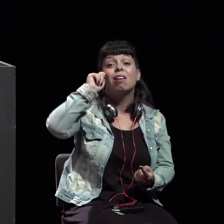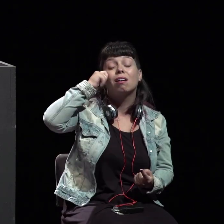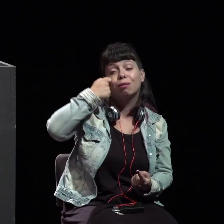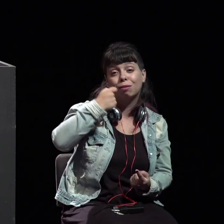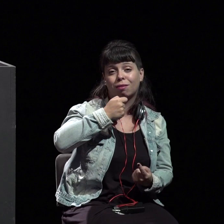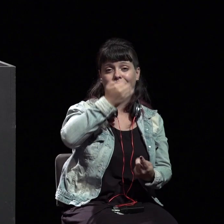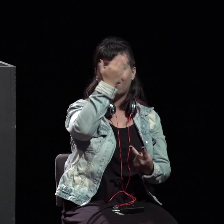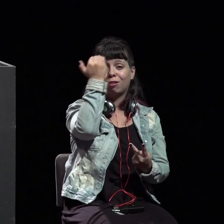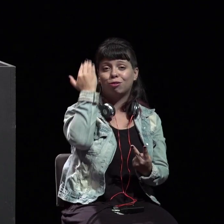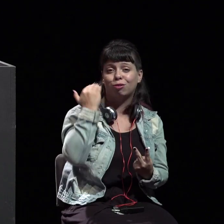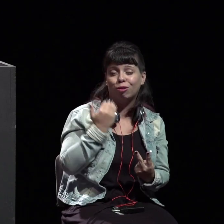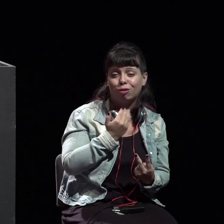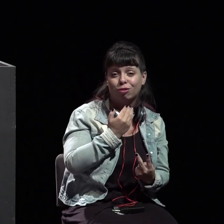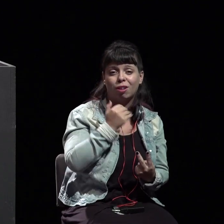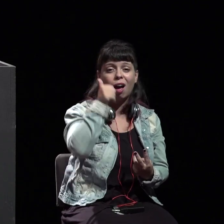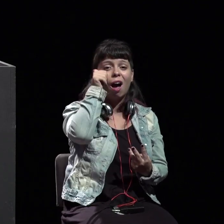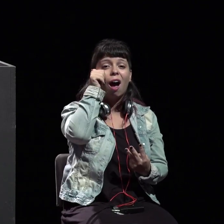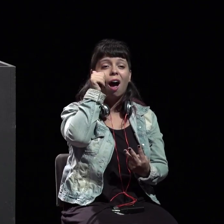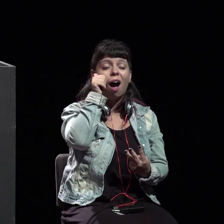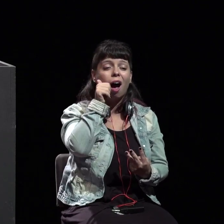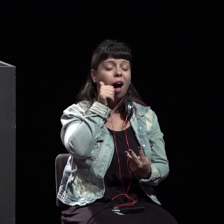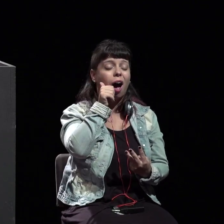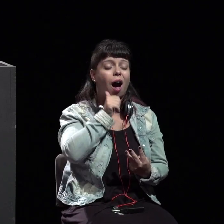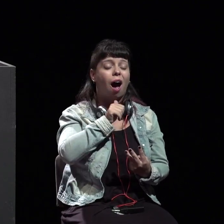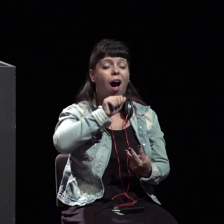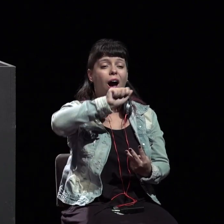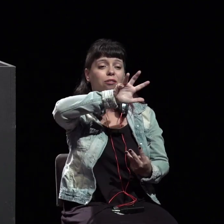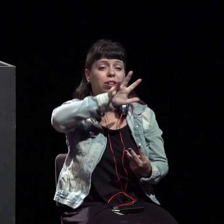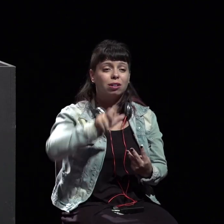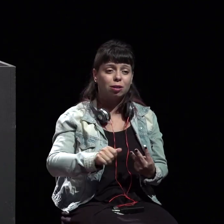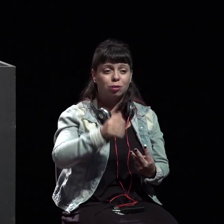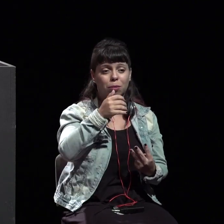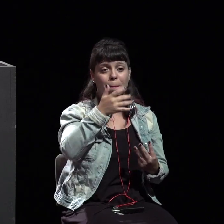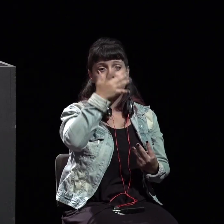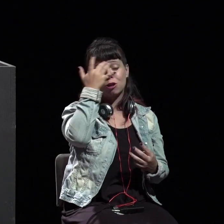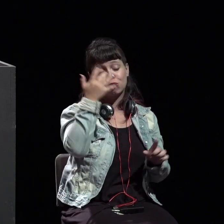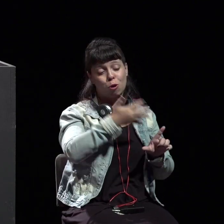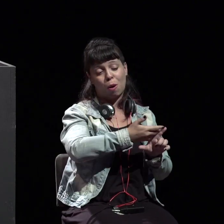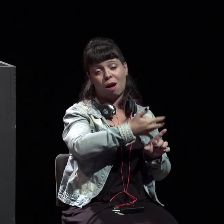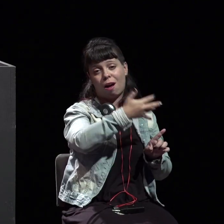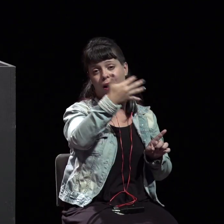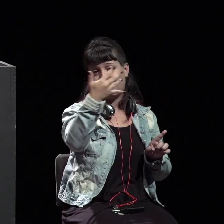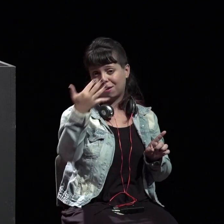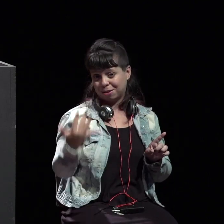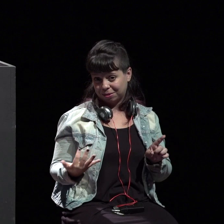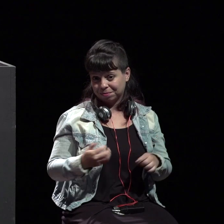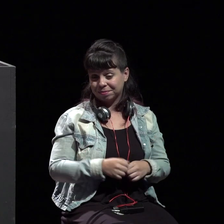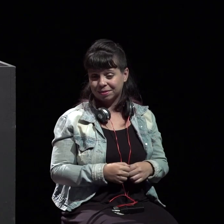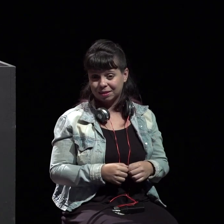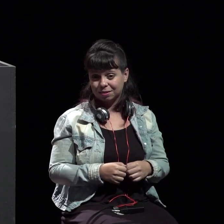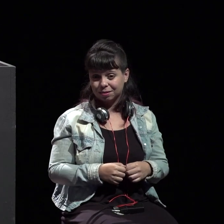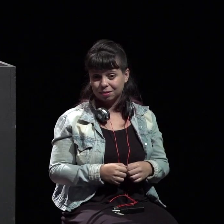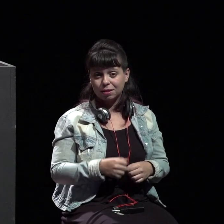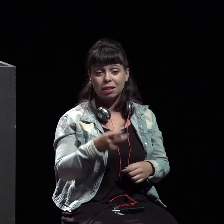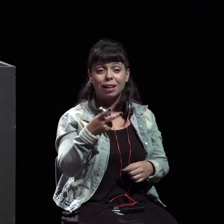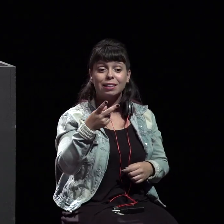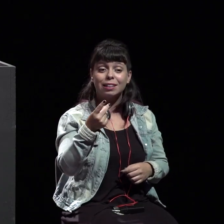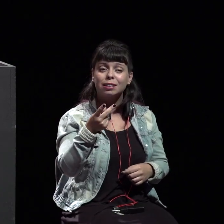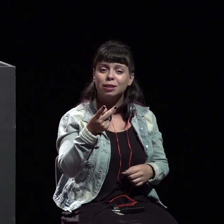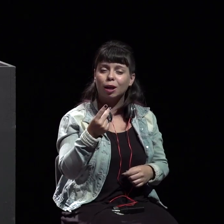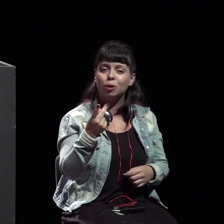indígenas, africanos, pessoas LGBTQI. Segunda tarefa de etiquetar um